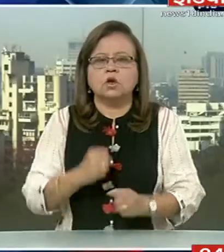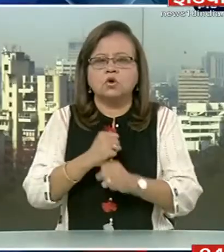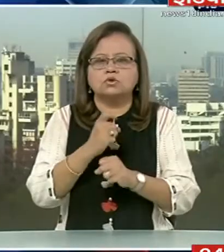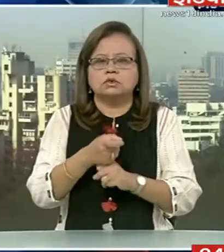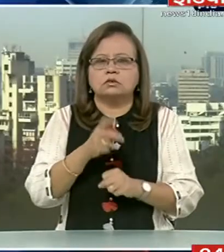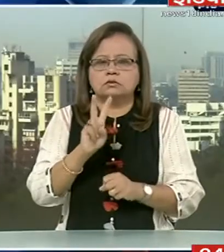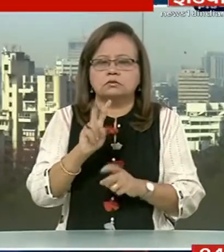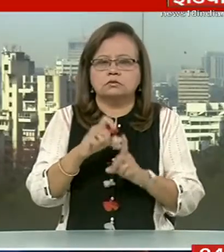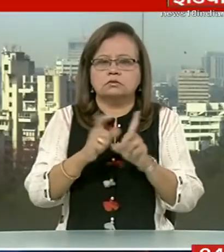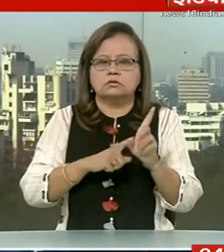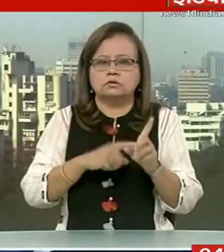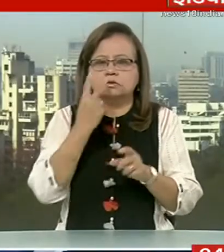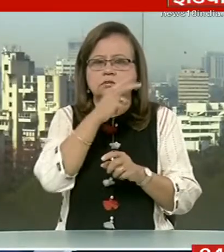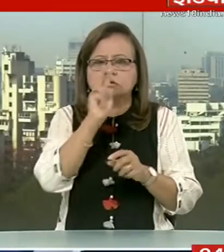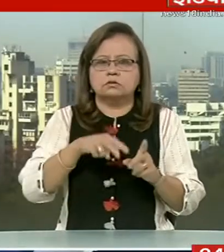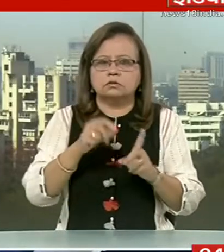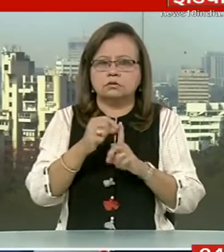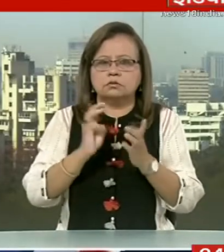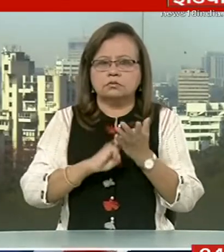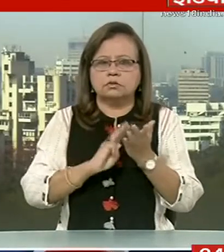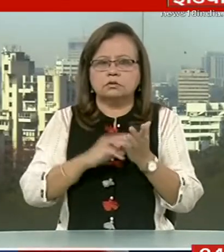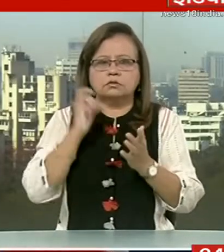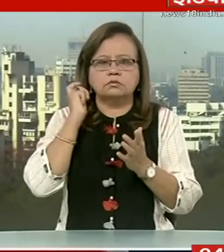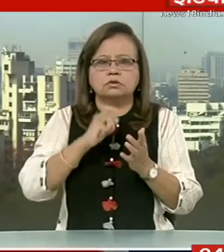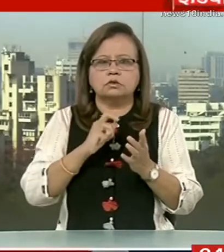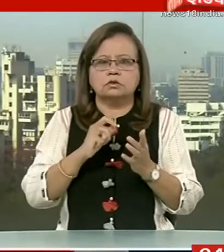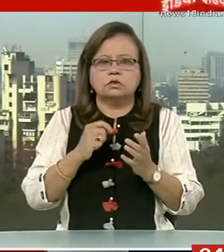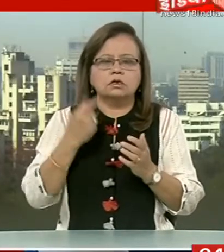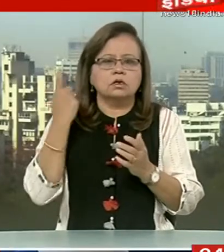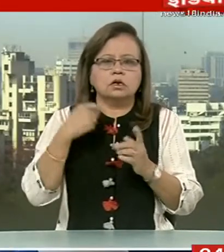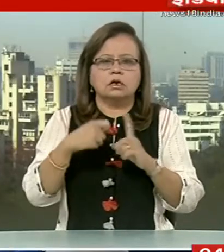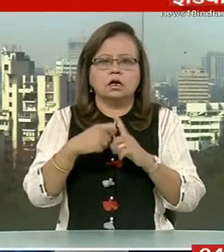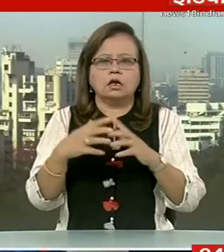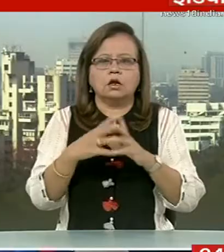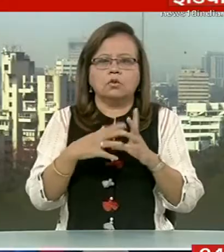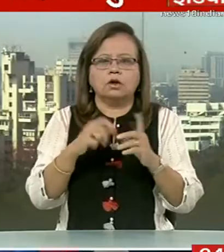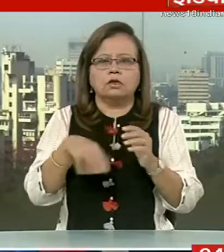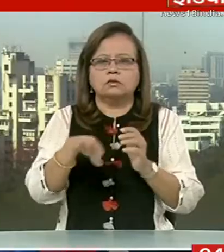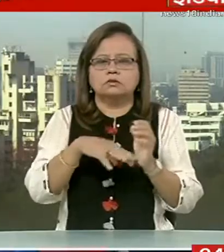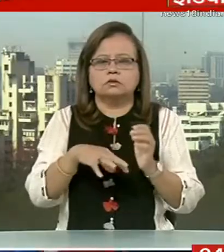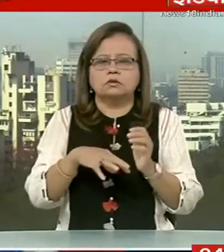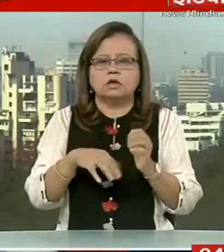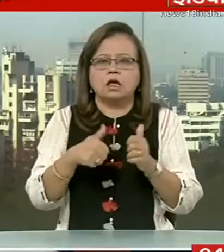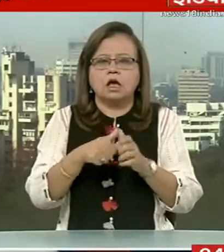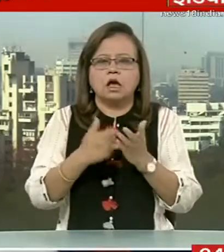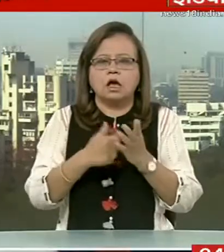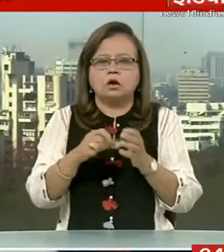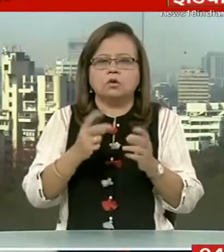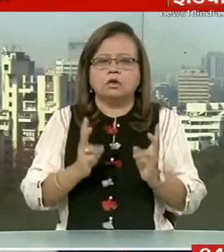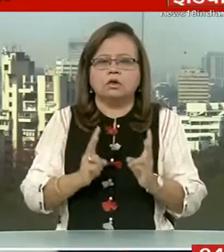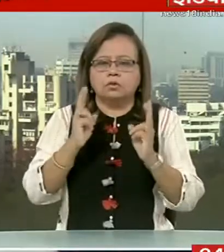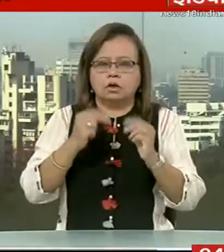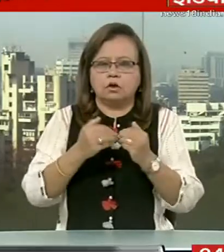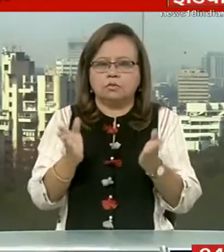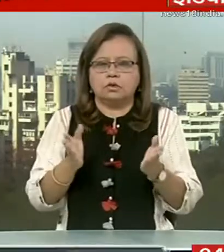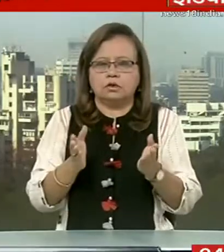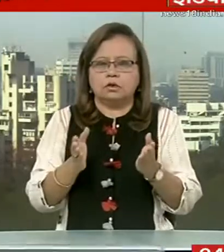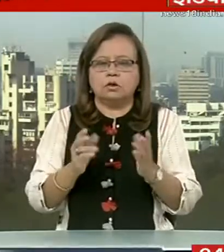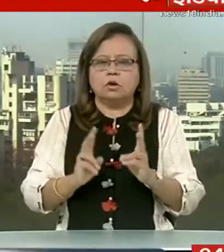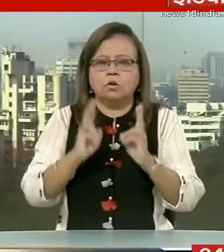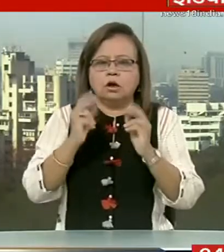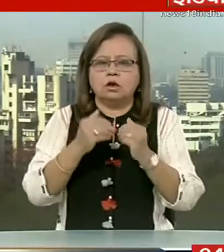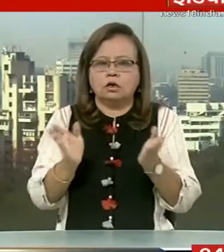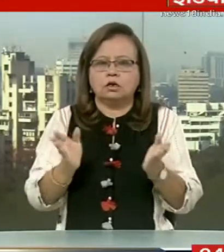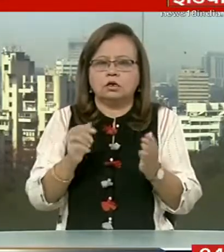कि गुजरात की दो दिवसीय दौरे पर गए प्रधानमंत्री नरेंद्र मोदी ने कल के गृह जिले में आरोग्य भवन का उद्घाटन किया